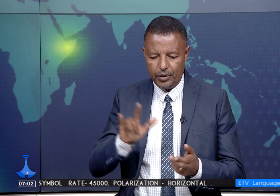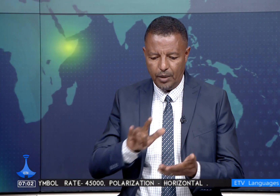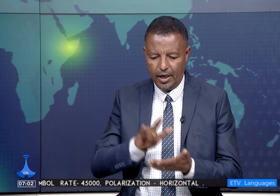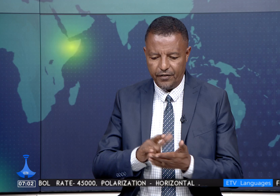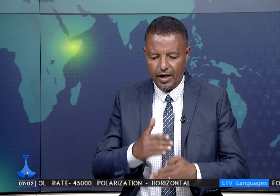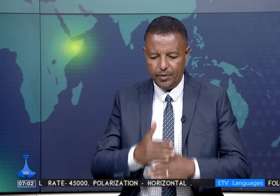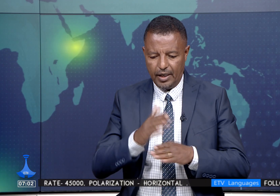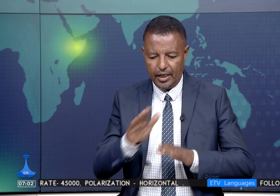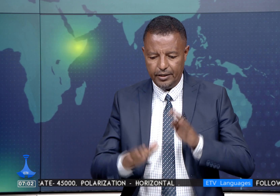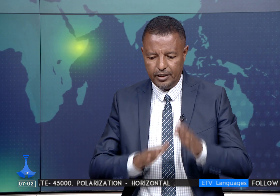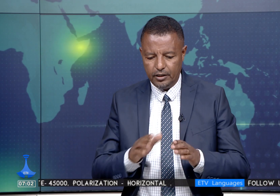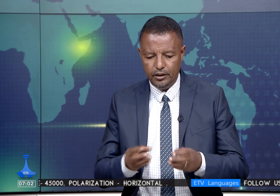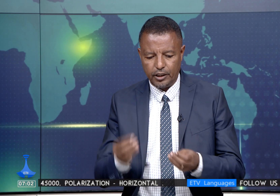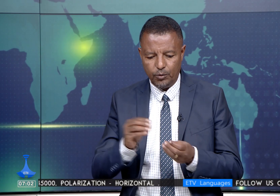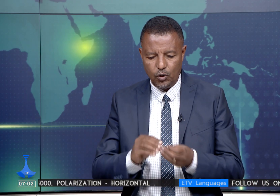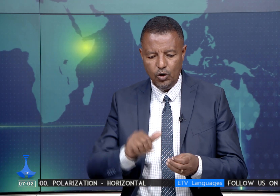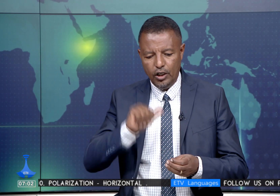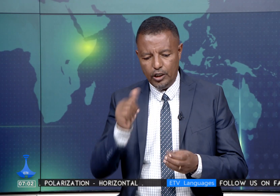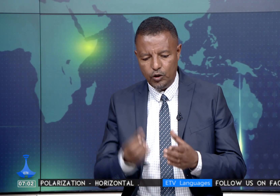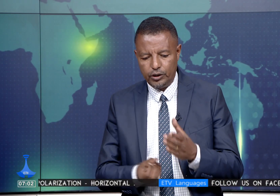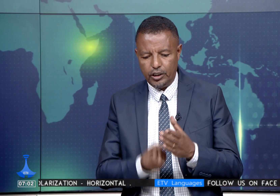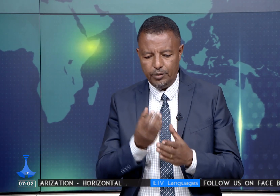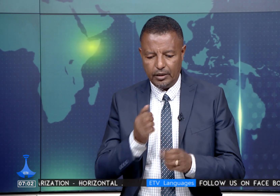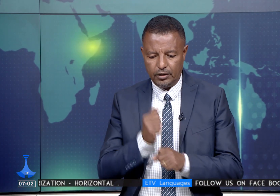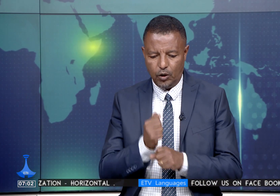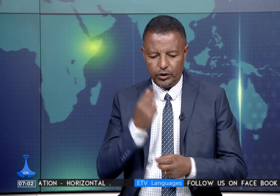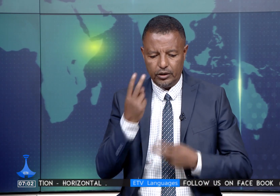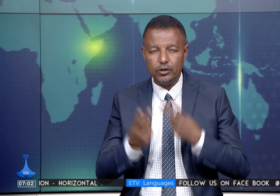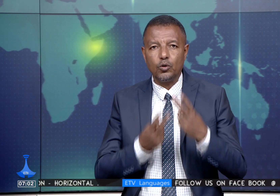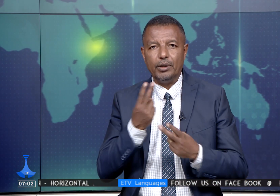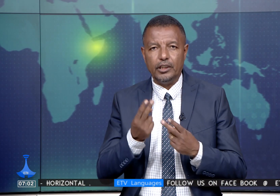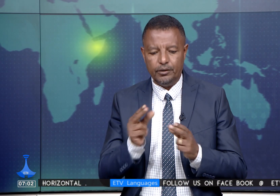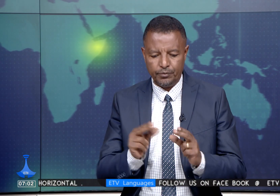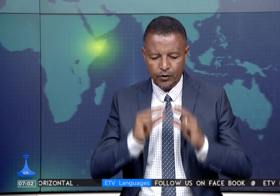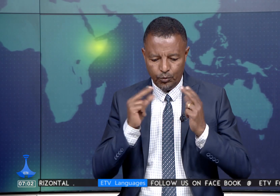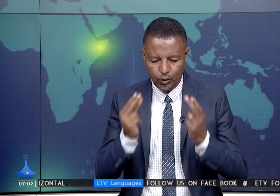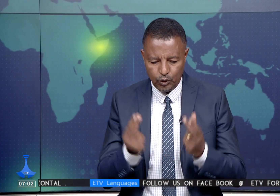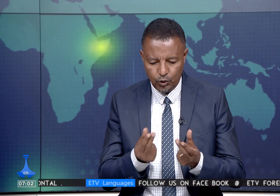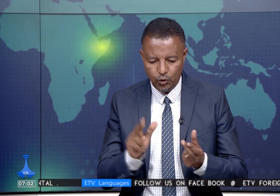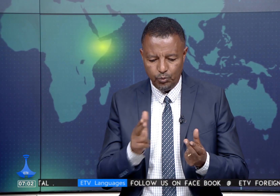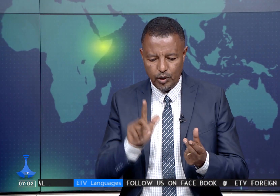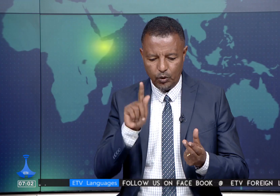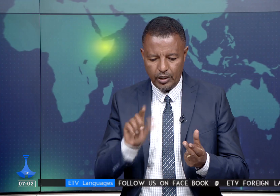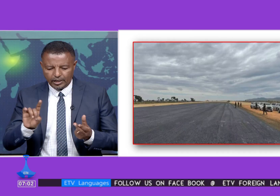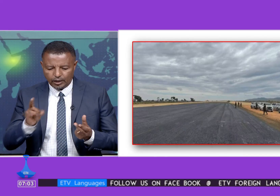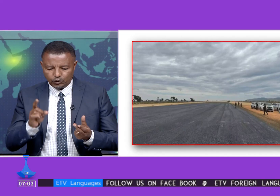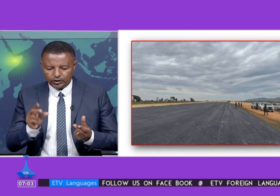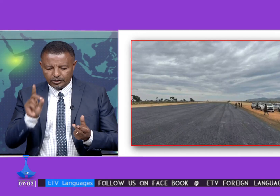አውሮፕላን ማረፊያ ግንባታ ሂደትን ጨምሮ ሌሎች የልማት ስራዎችን ጎበኘ። ቡድኑ በቦረና ዞን